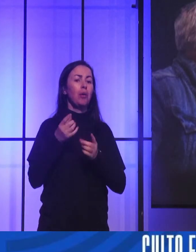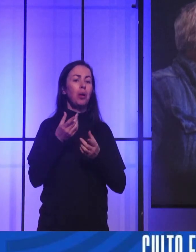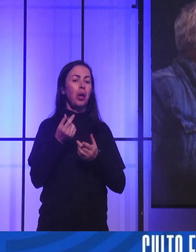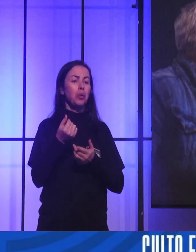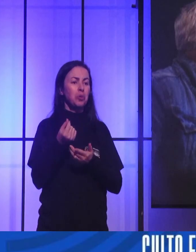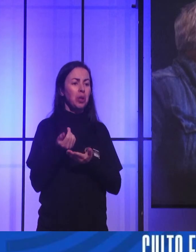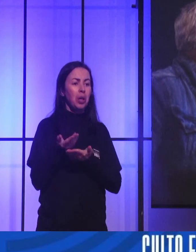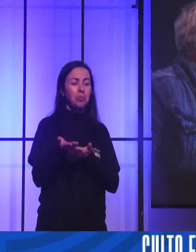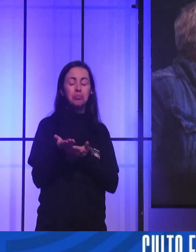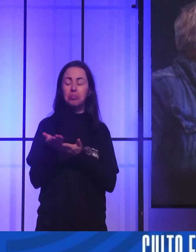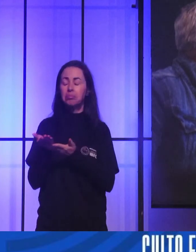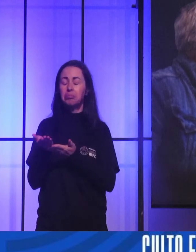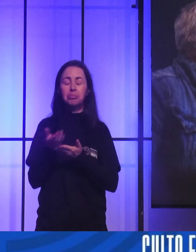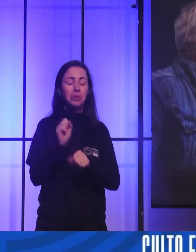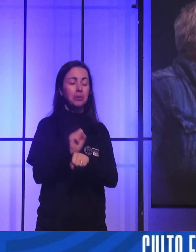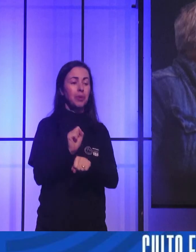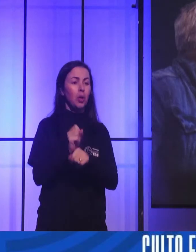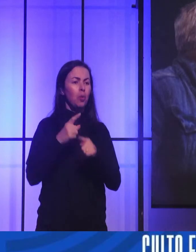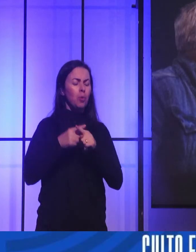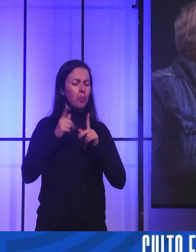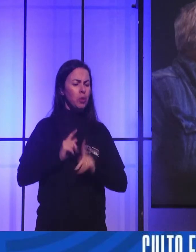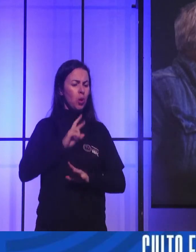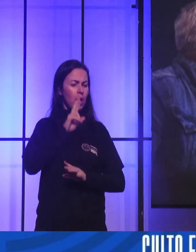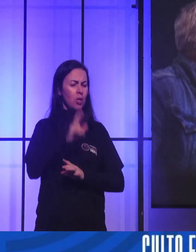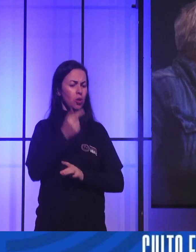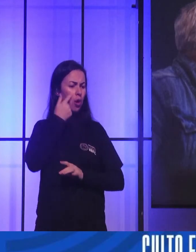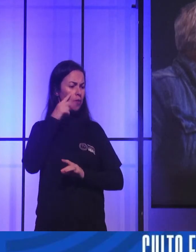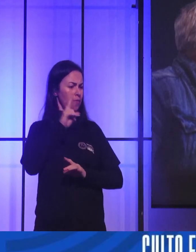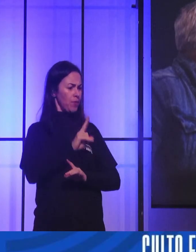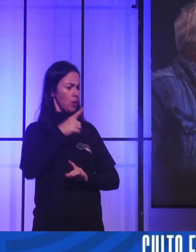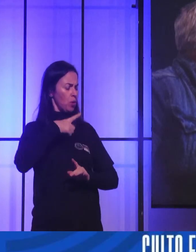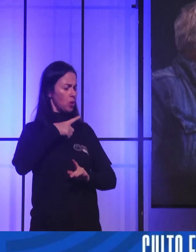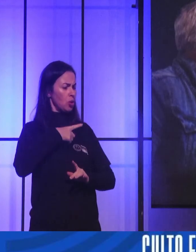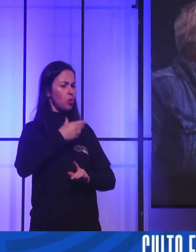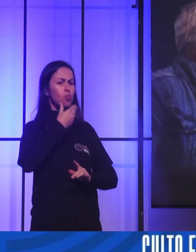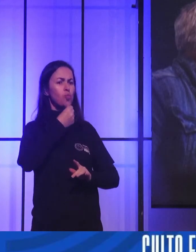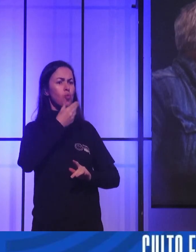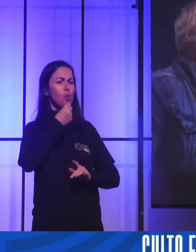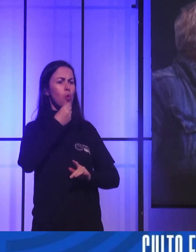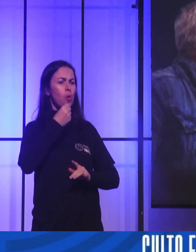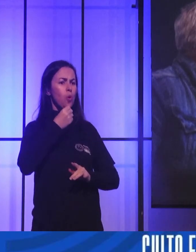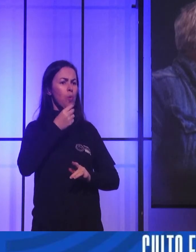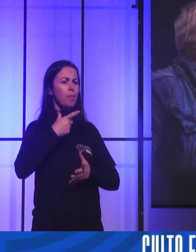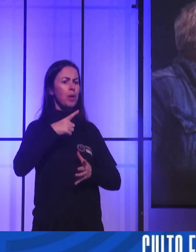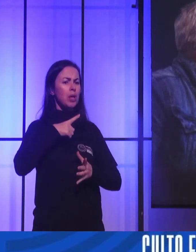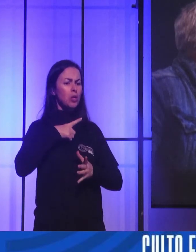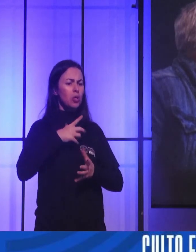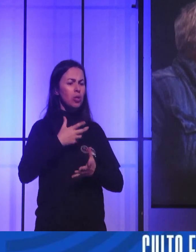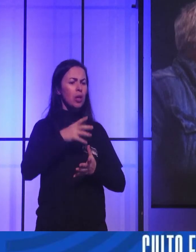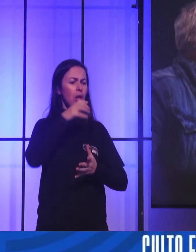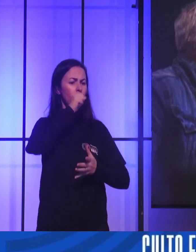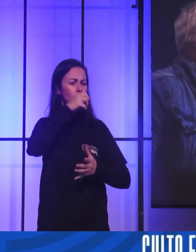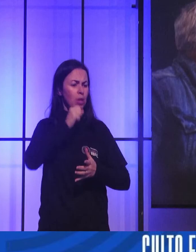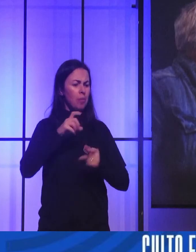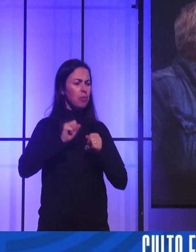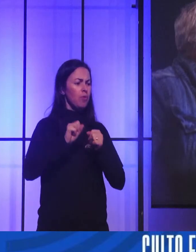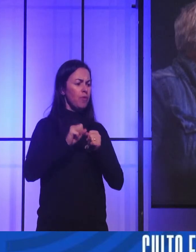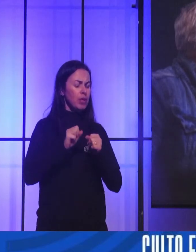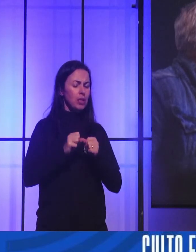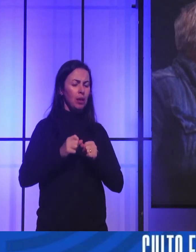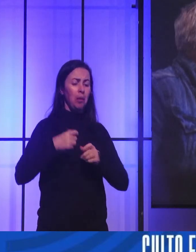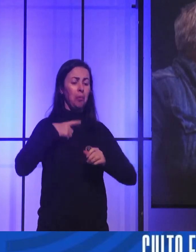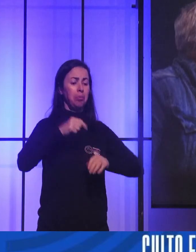E quando os religiosos viram aquele homem no sábado, fazendo um alarido, carregando embaixo dos